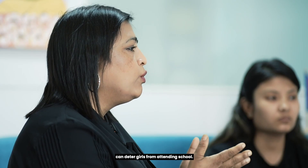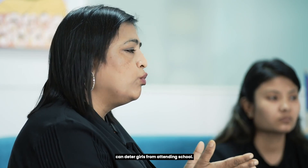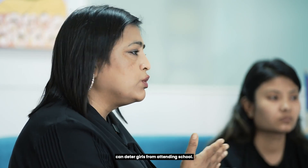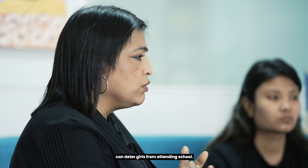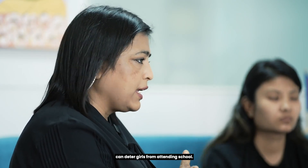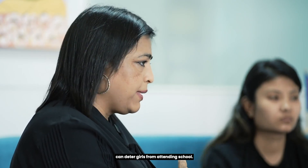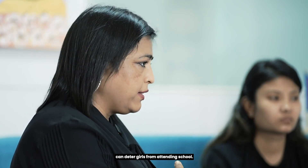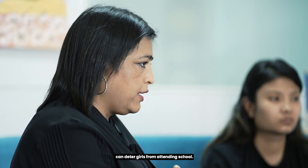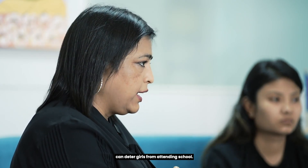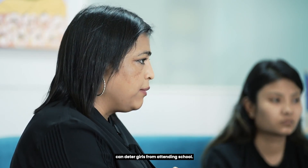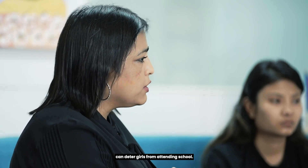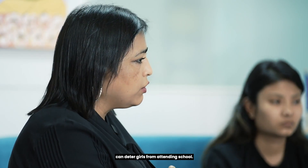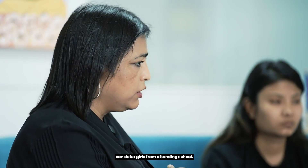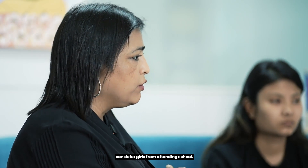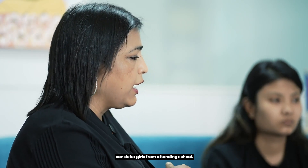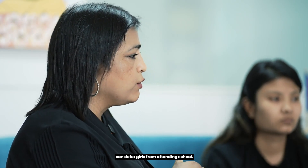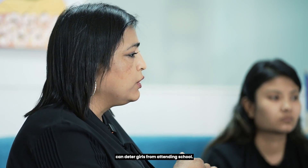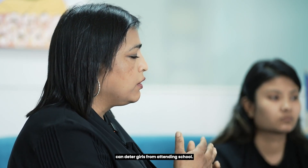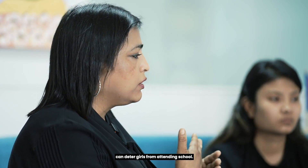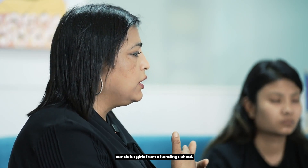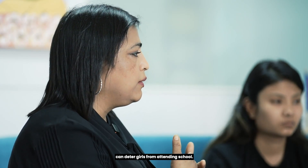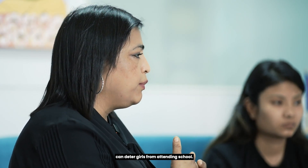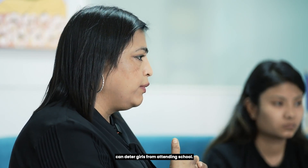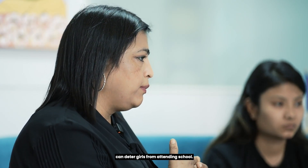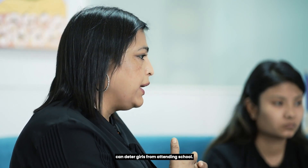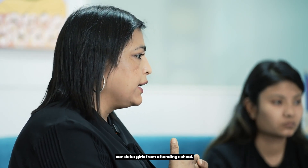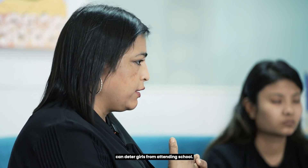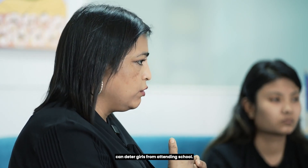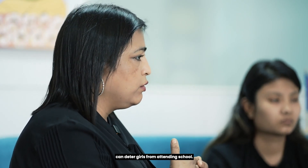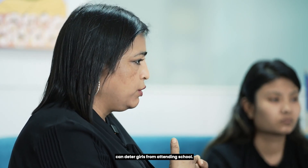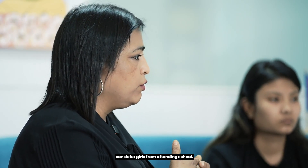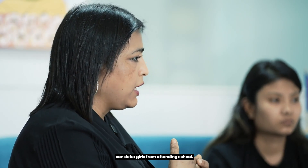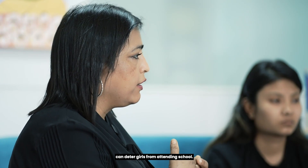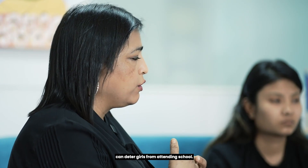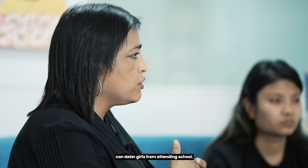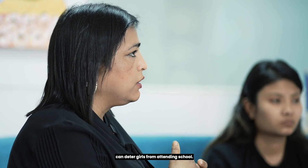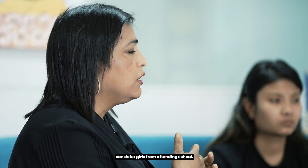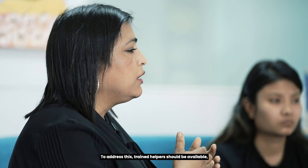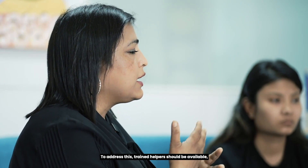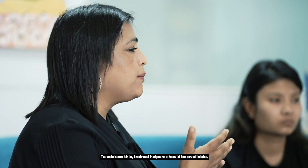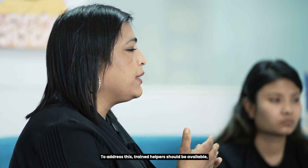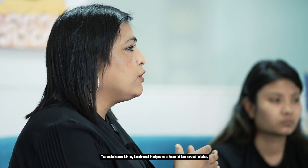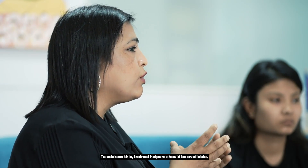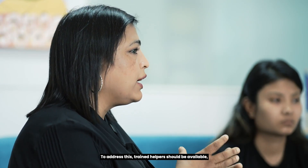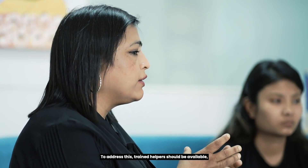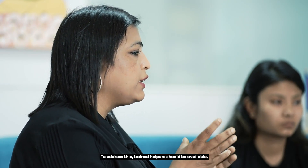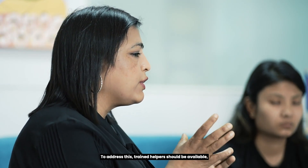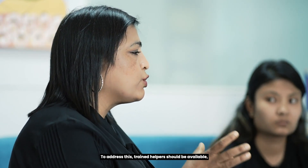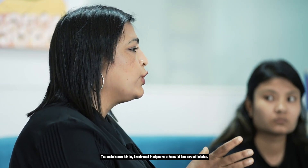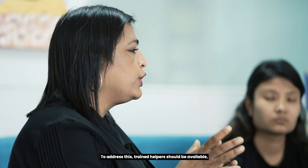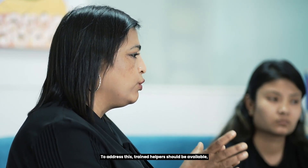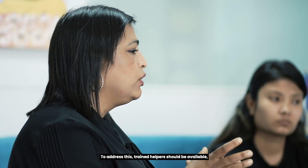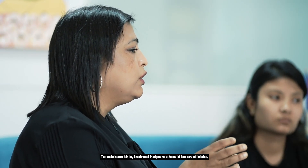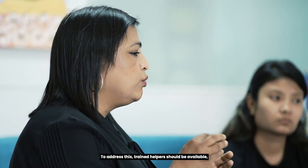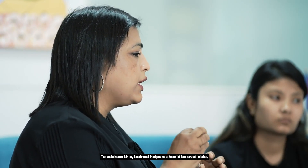भने ऊ स्कुल जान मान्दैन कि. हामीसँग कति कुराहरू कति बालिकाहरूको त्यो उदाहरणहरू छ जान मान्दैन, त्यो कारणले गर्दा नि